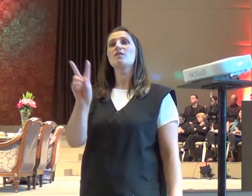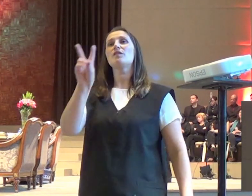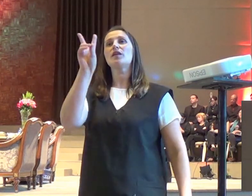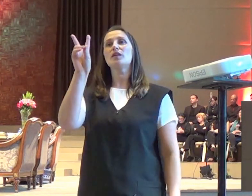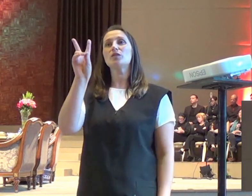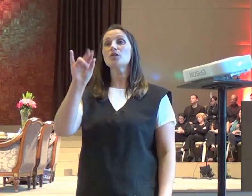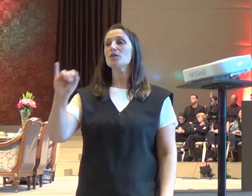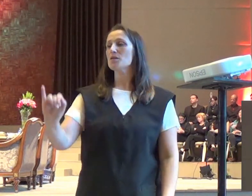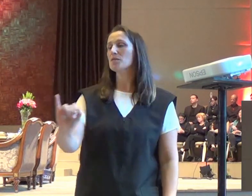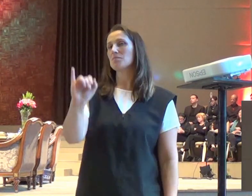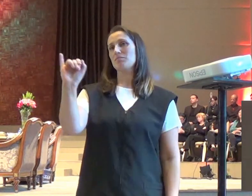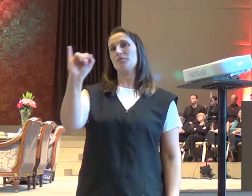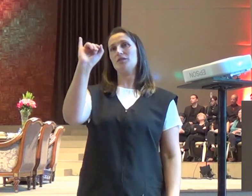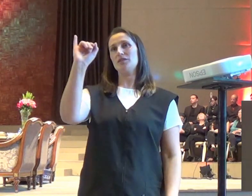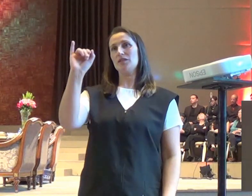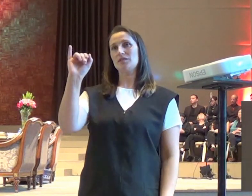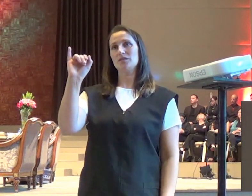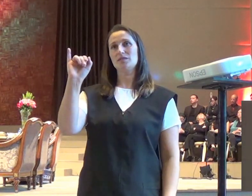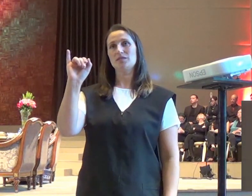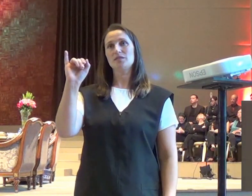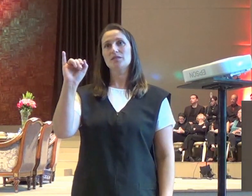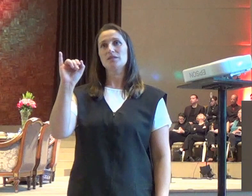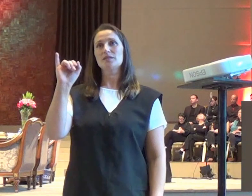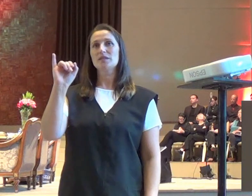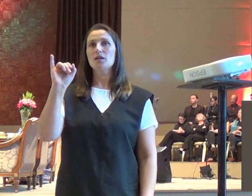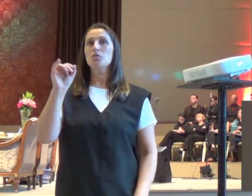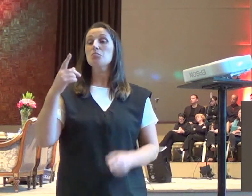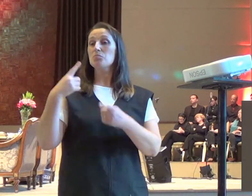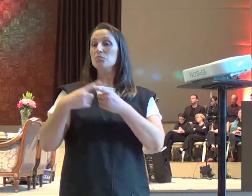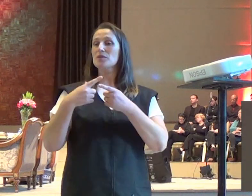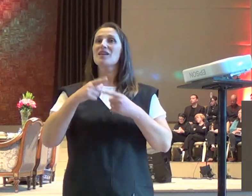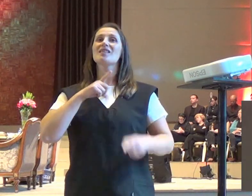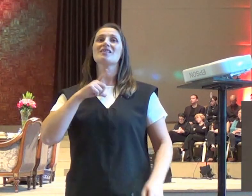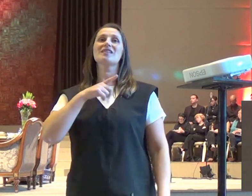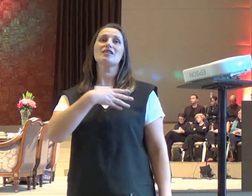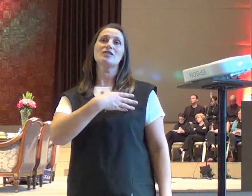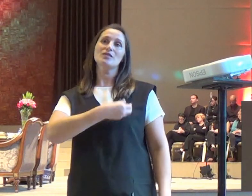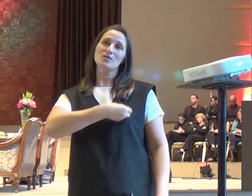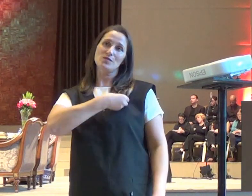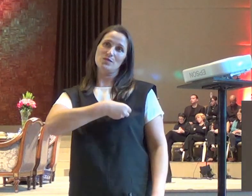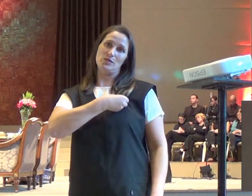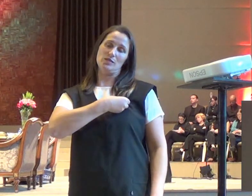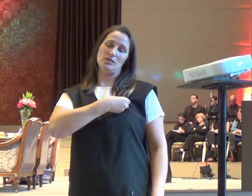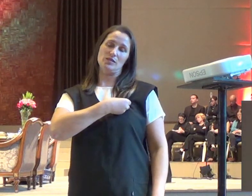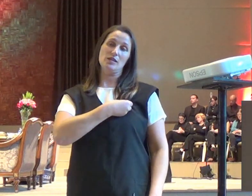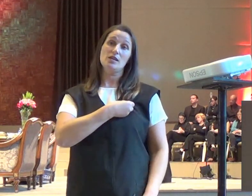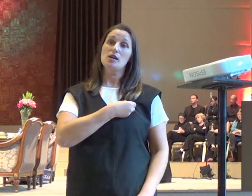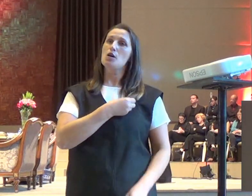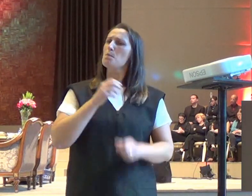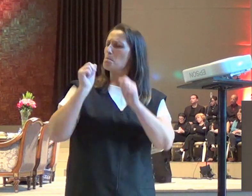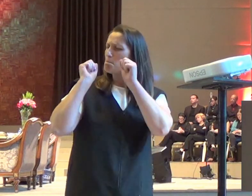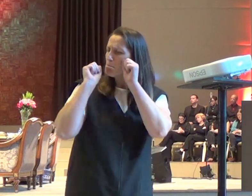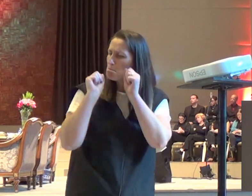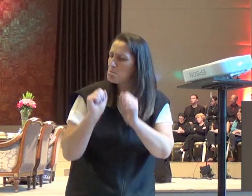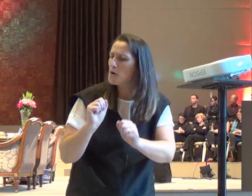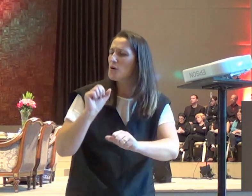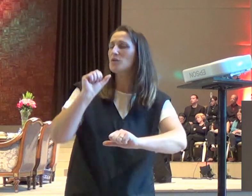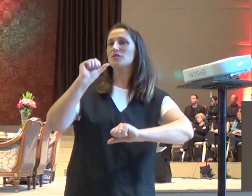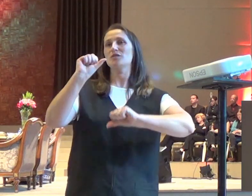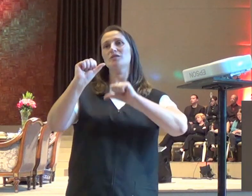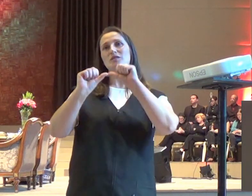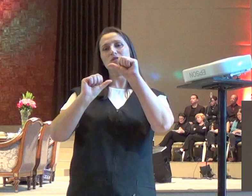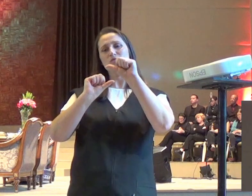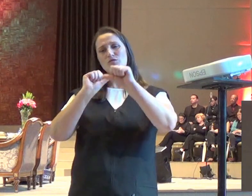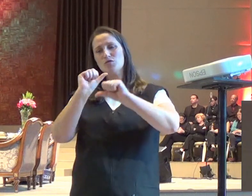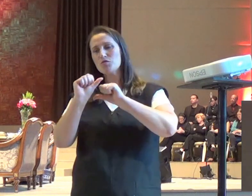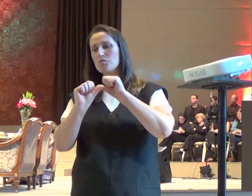de importância simplesmente pela existência, mostrar que é possível transpor